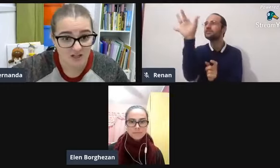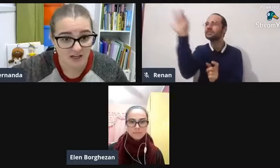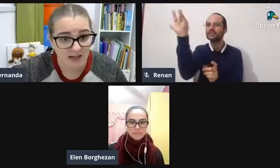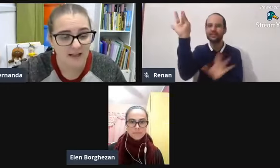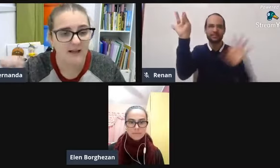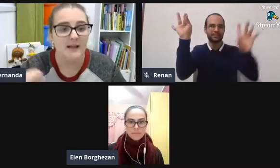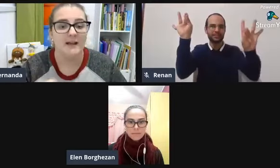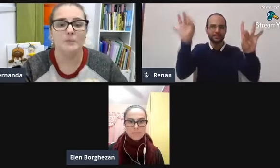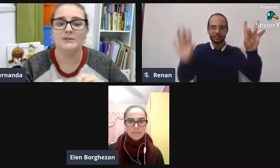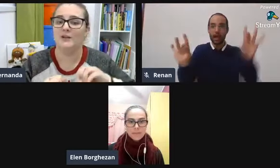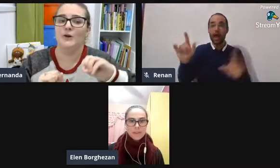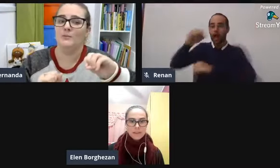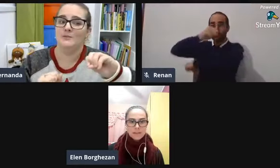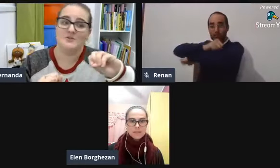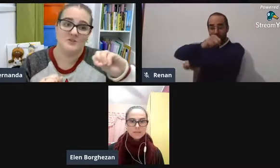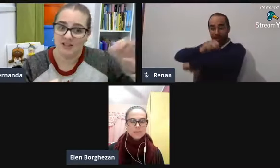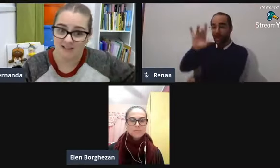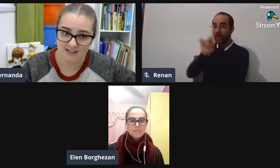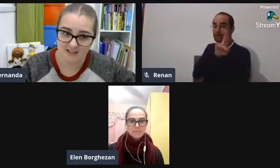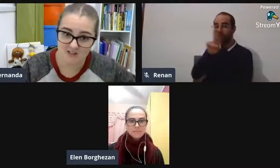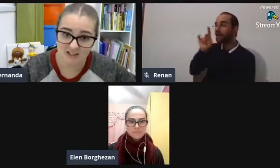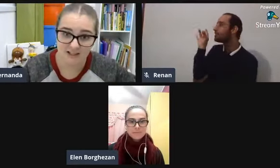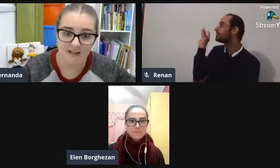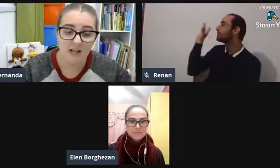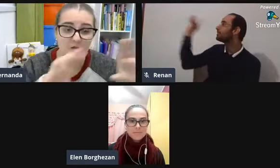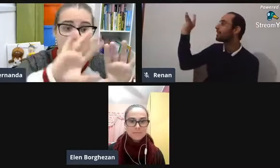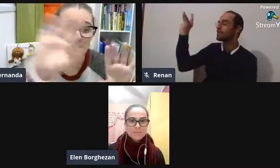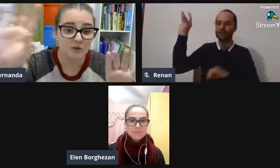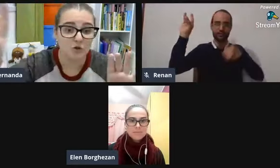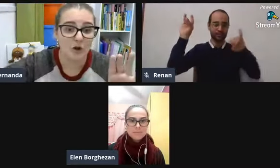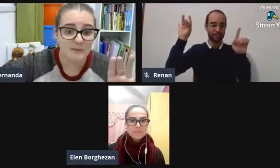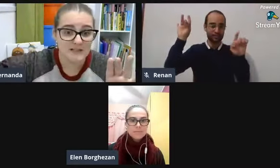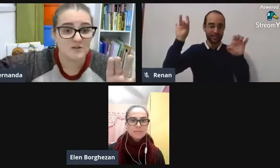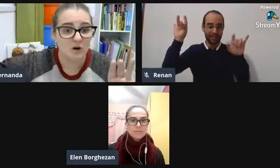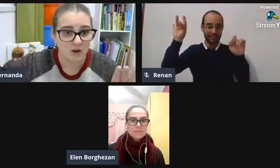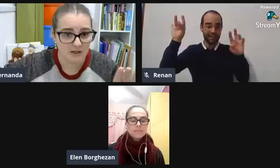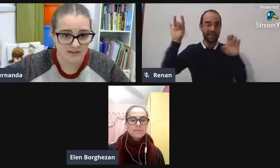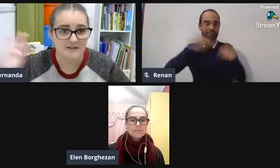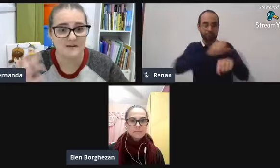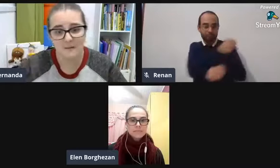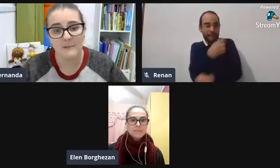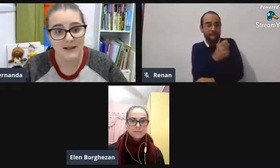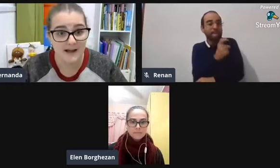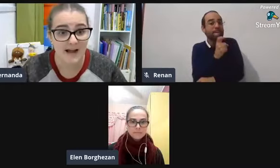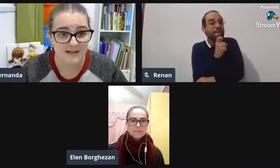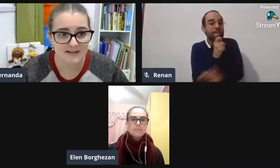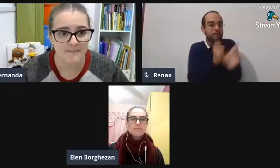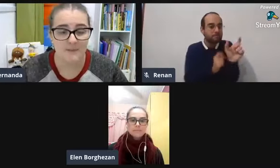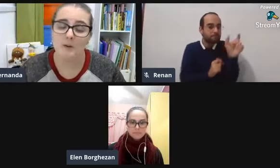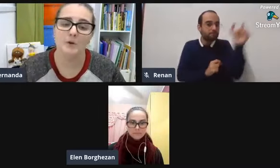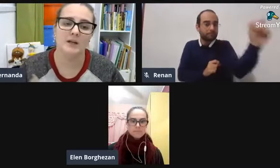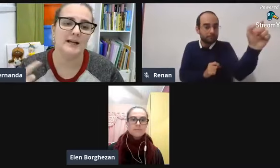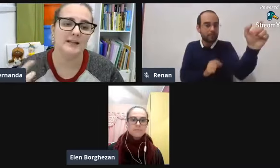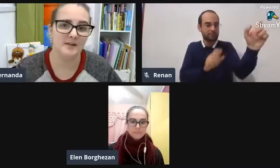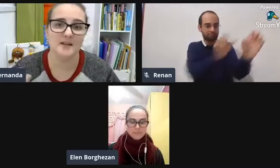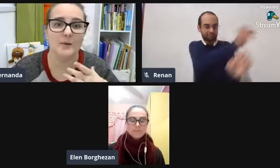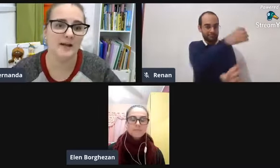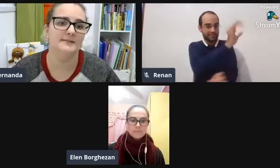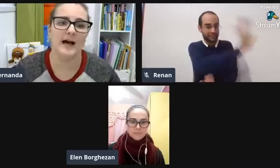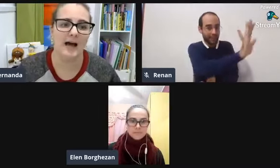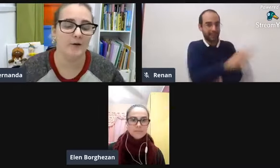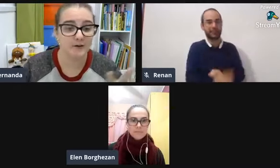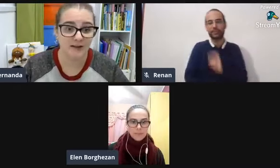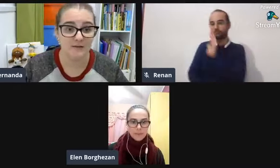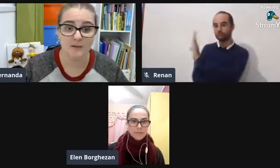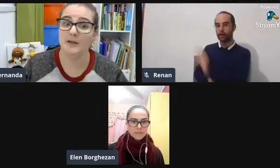janela na janela, eu botei o nome de geladeira na geladeira, eu fui botando o nome das coisas pela casa. Porque cada vez que eu